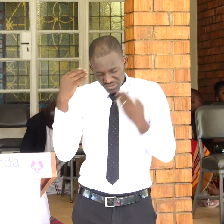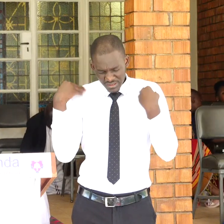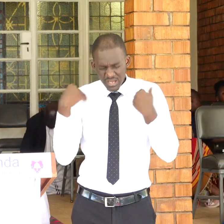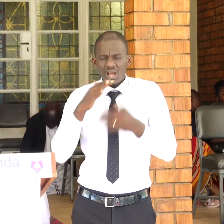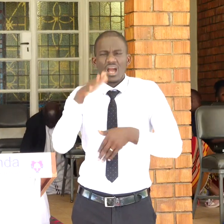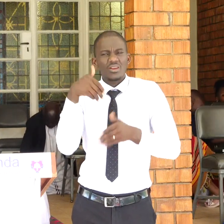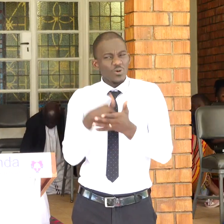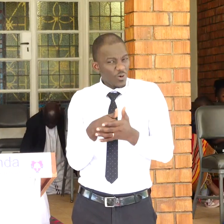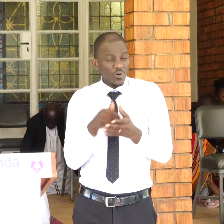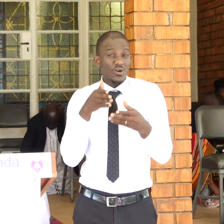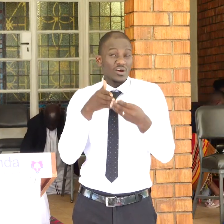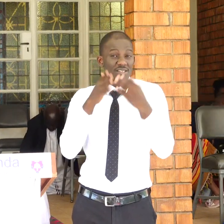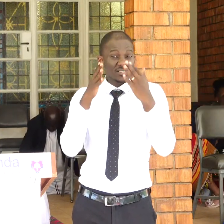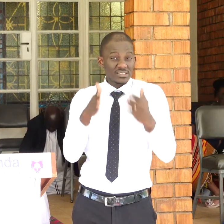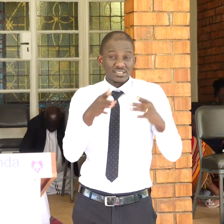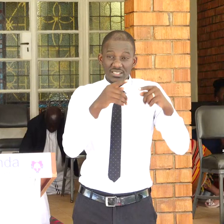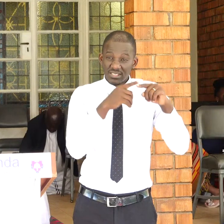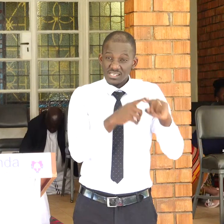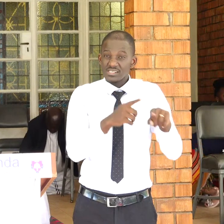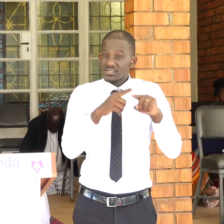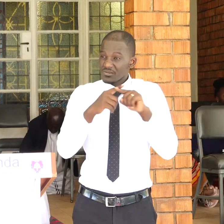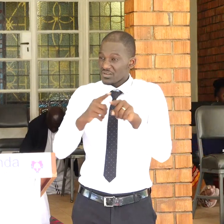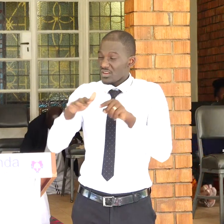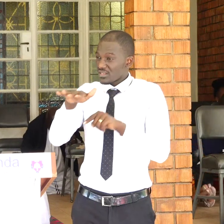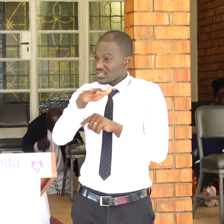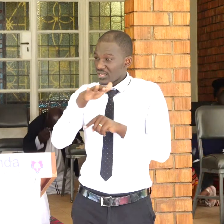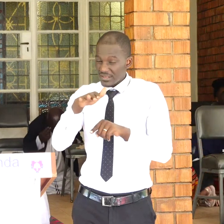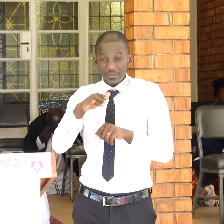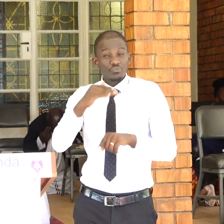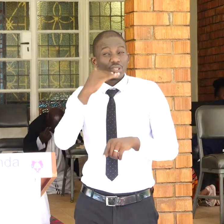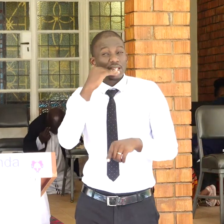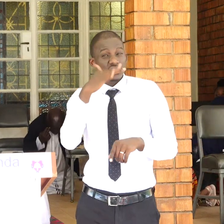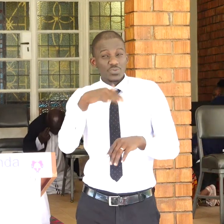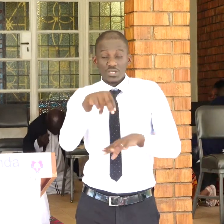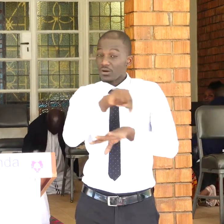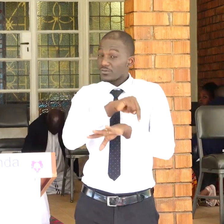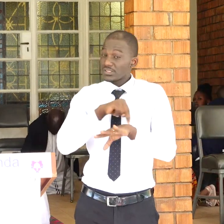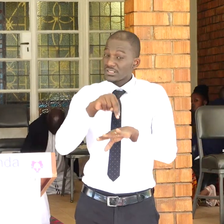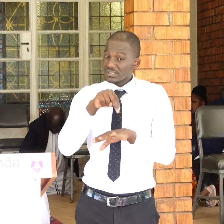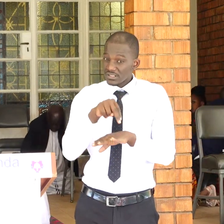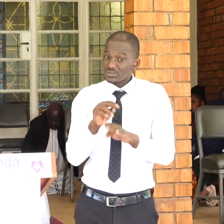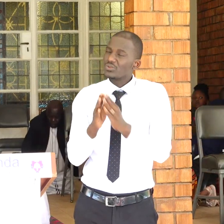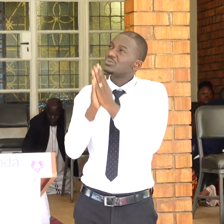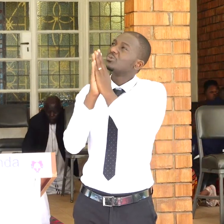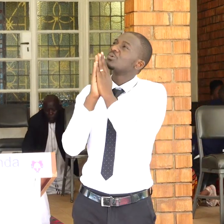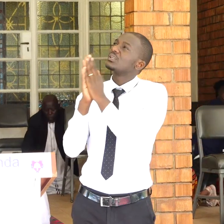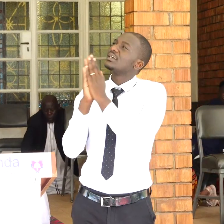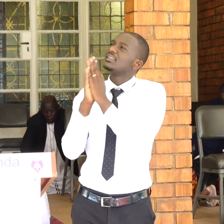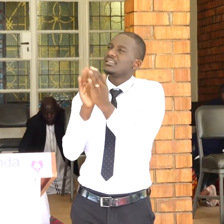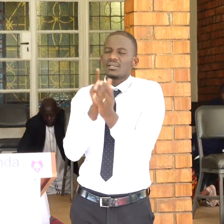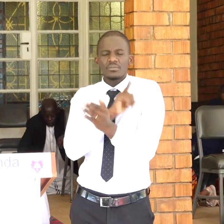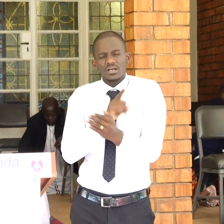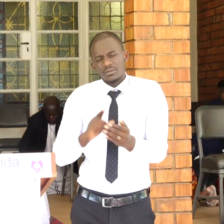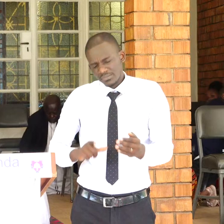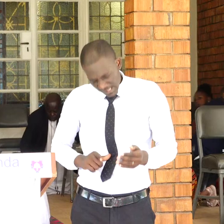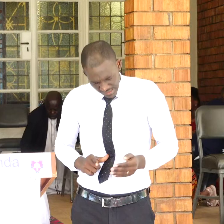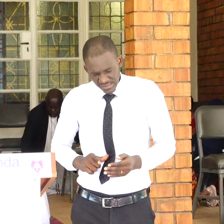abengeri ez'enjawulo tusitula speaker w'eggwanga lino tukwegayira mukama